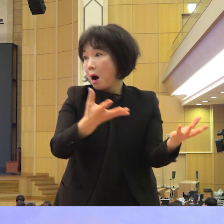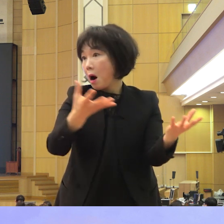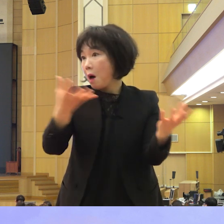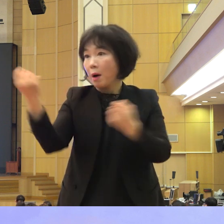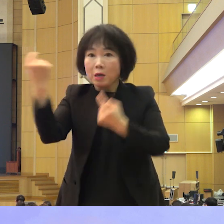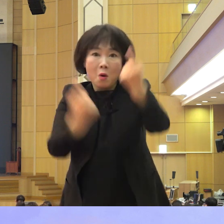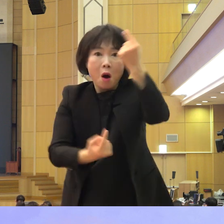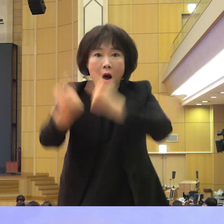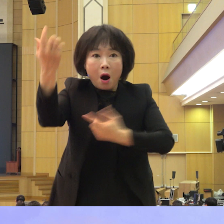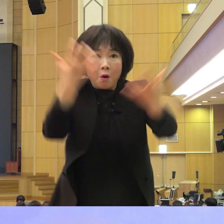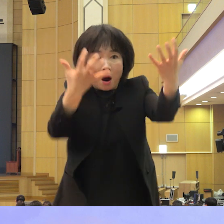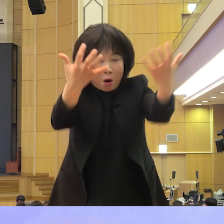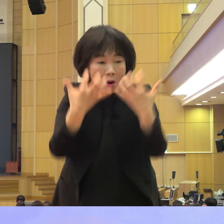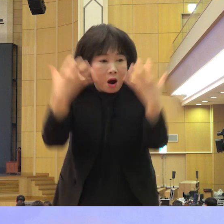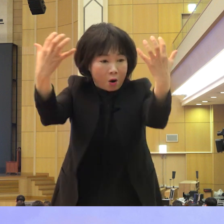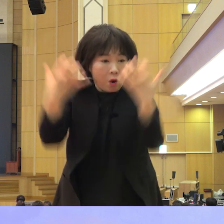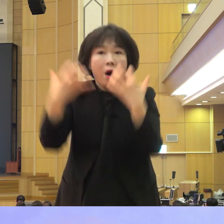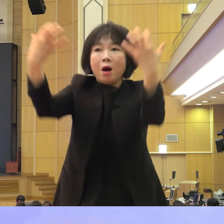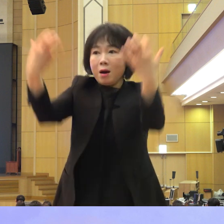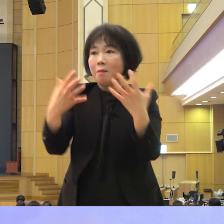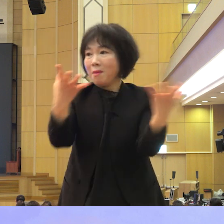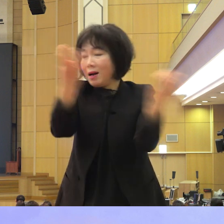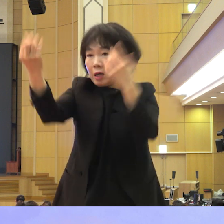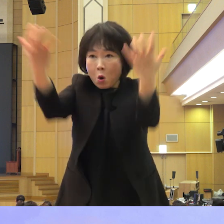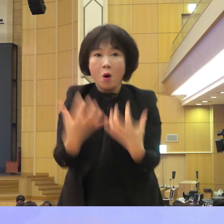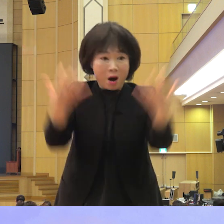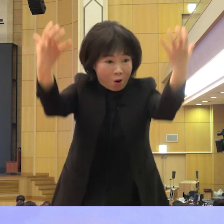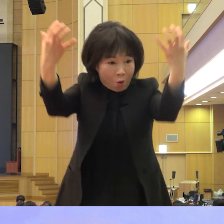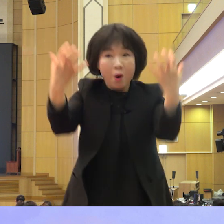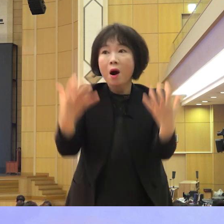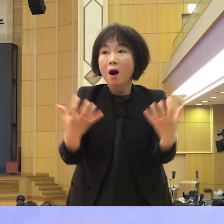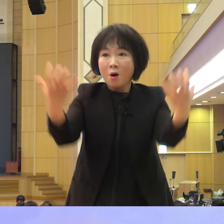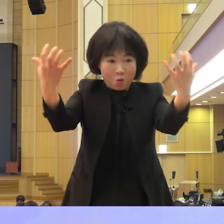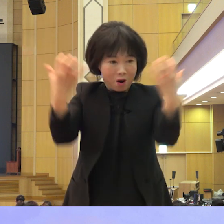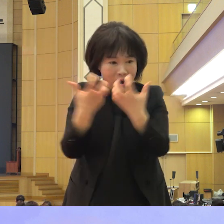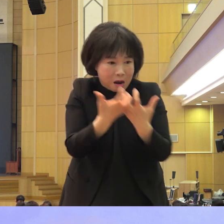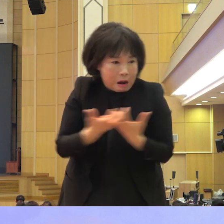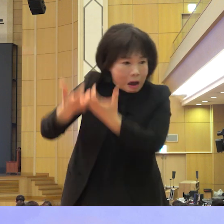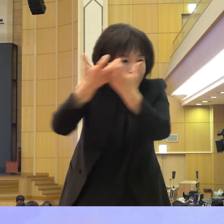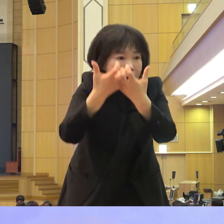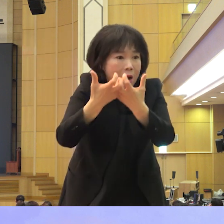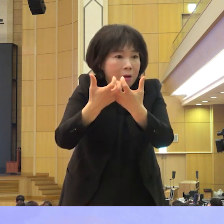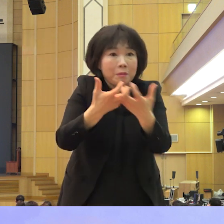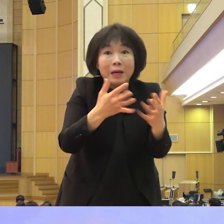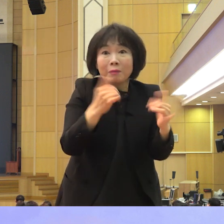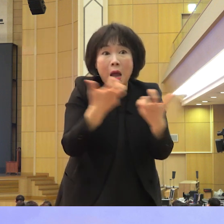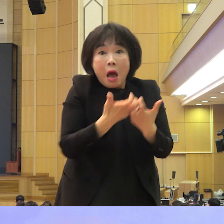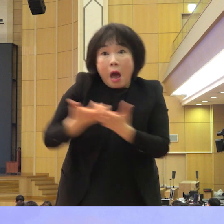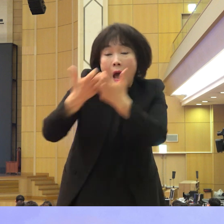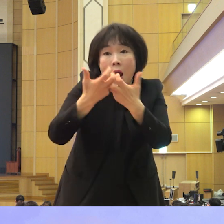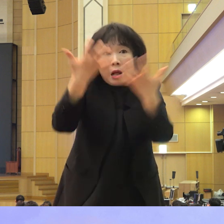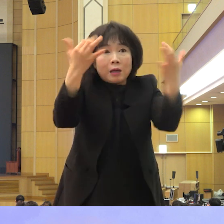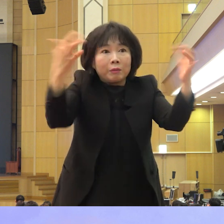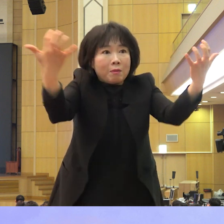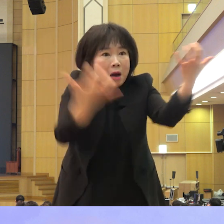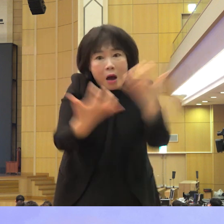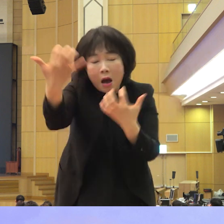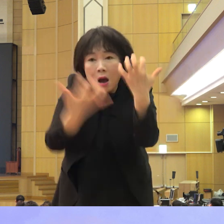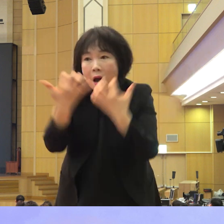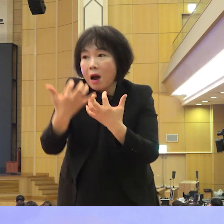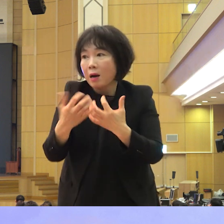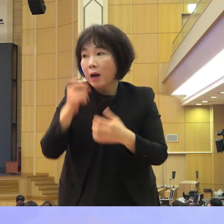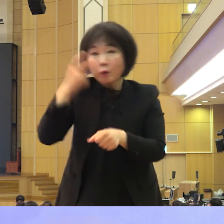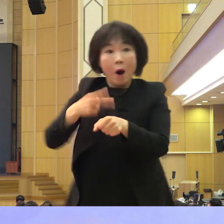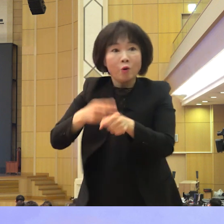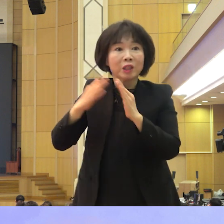지금 거하고 있는 곳에, 그의 우거하는 집에 많이 왔다. 많은 사람들이 사도